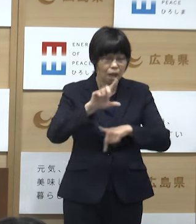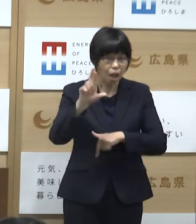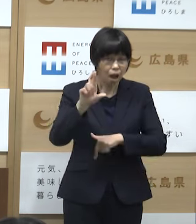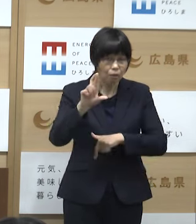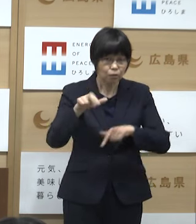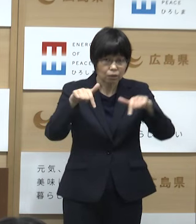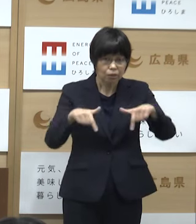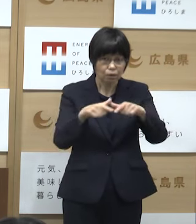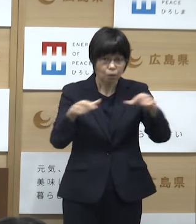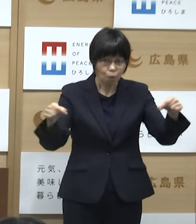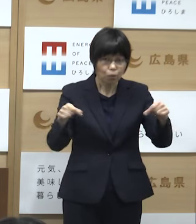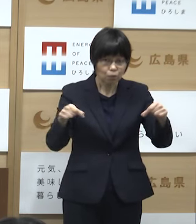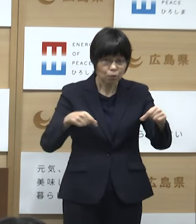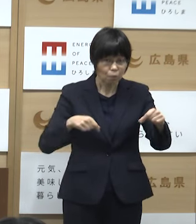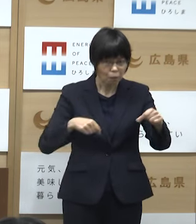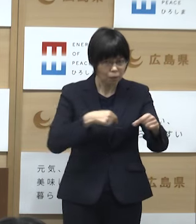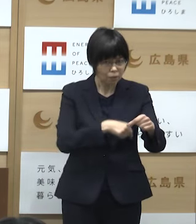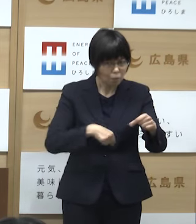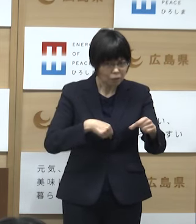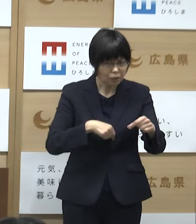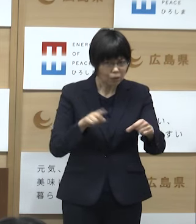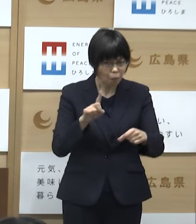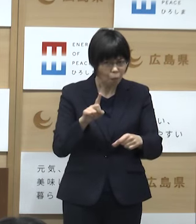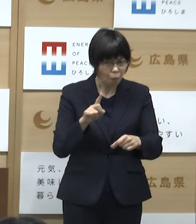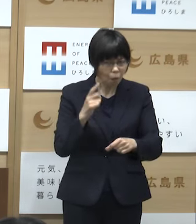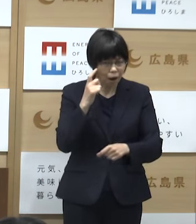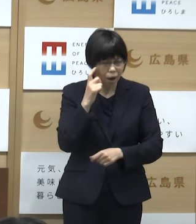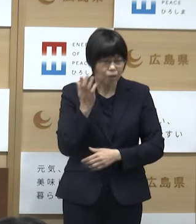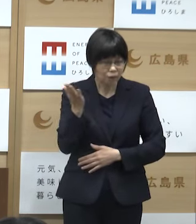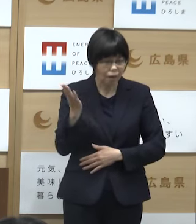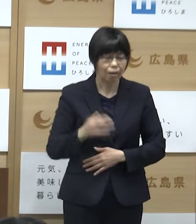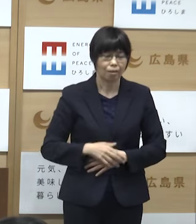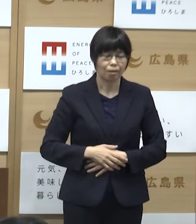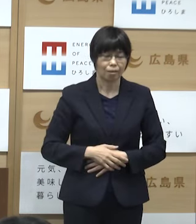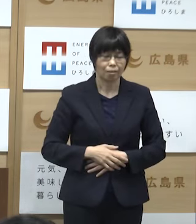ものを市としてはどのようにお考えでしょうか。 いや、